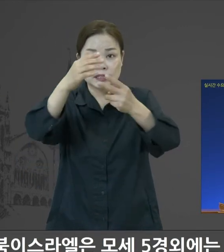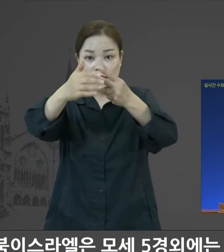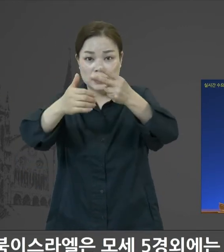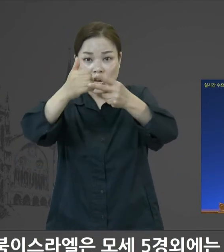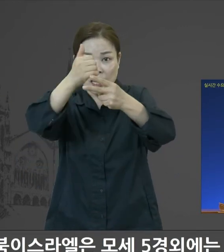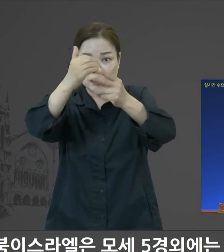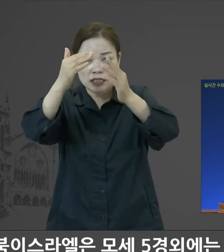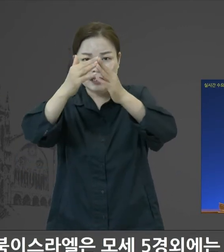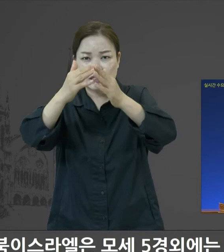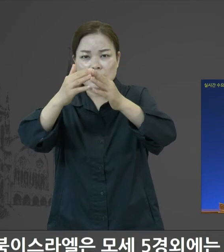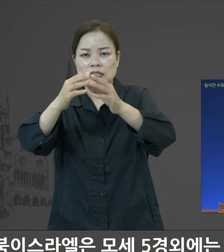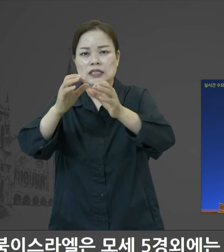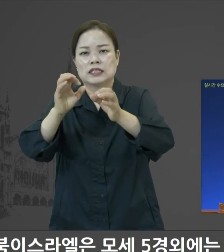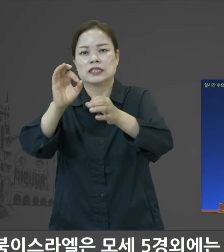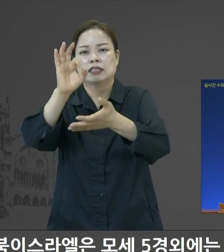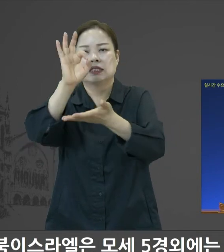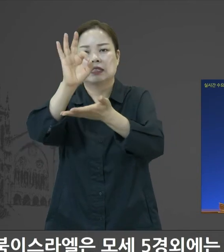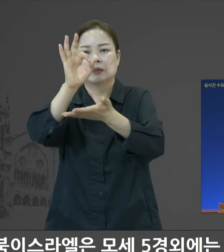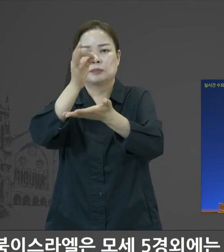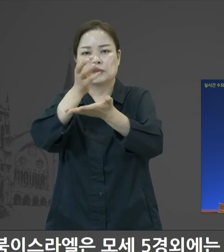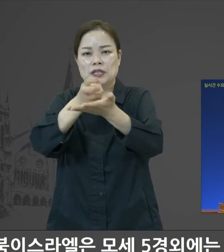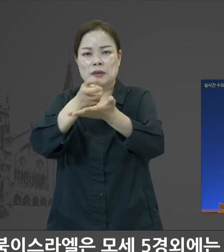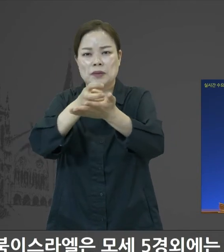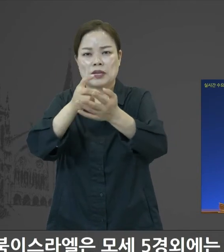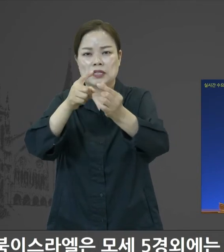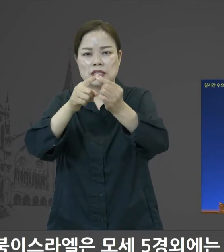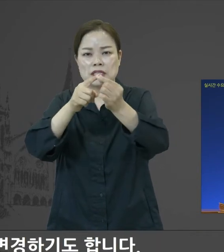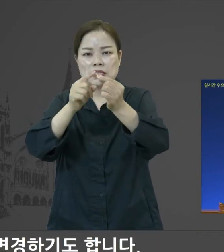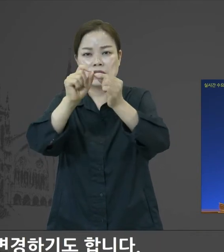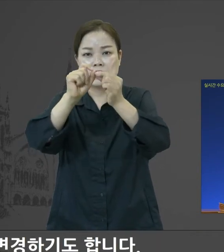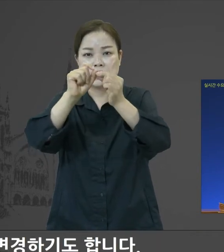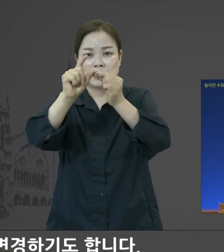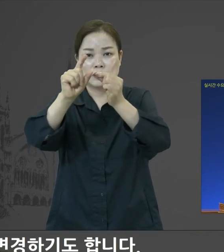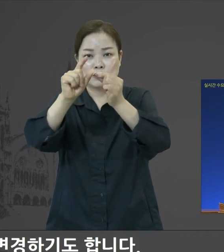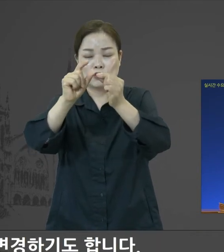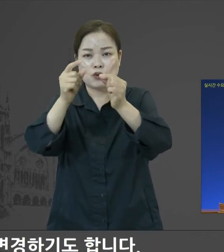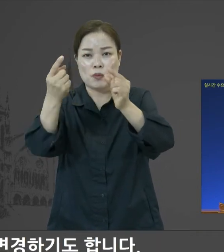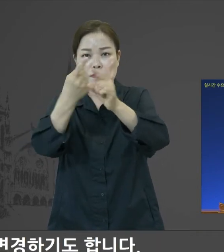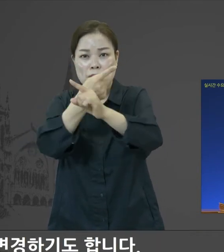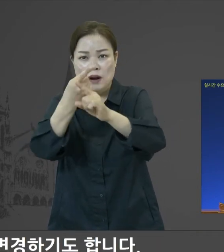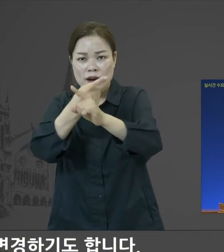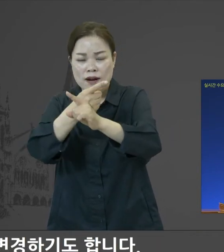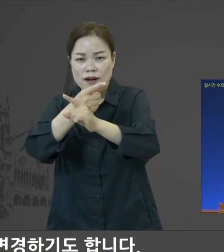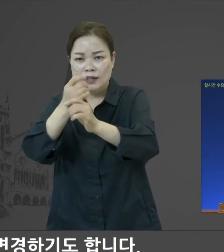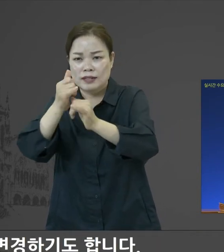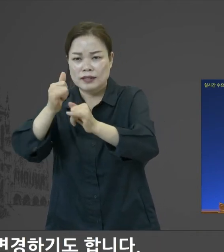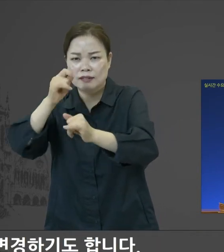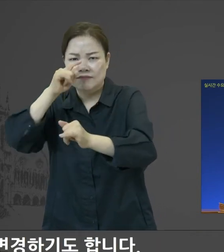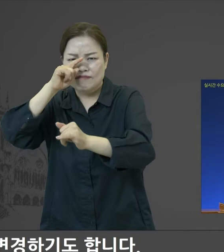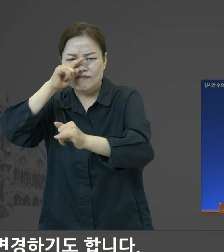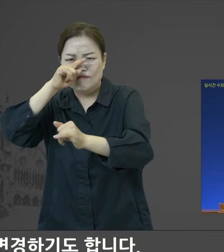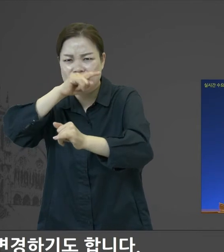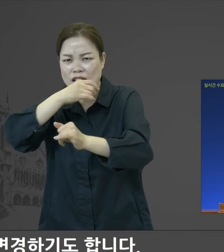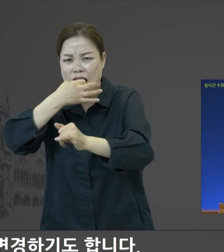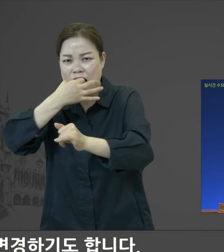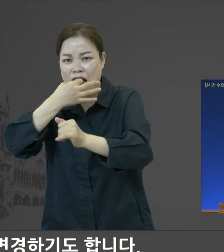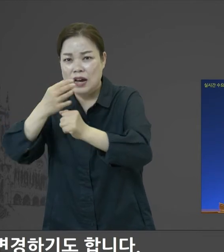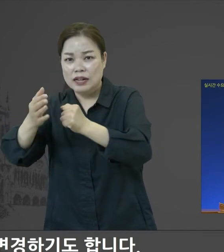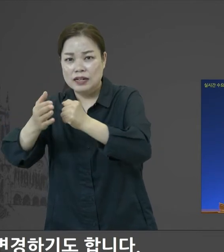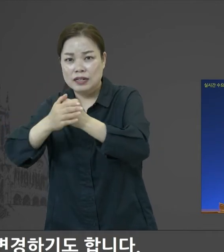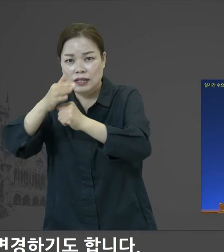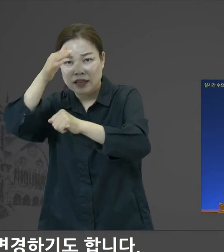십계명의 일부로 바꾸어 놓기도 했습니다. 결국 인간의 추악한 욕망으로 인해서